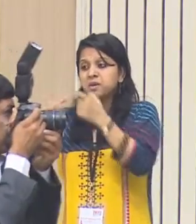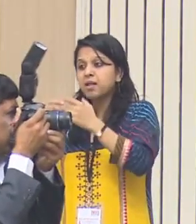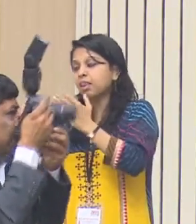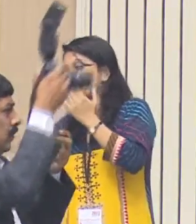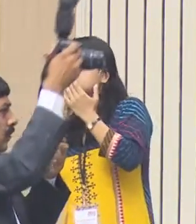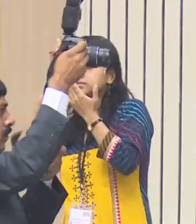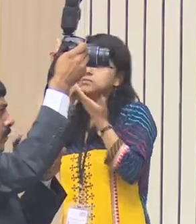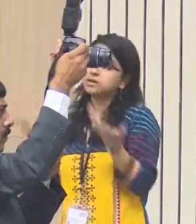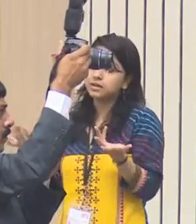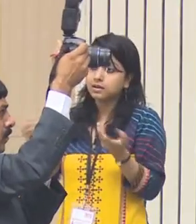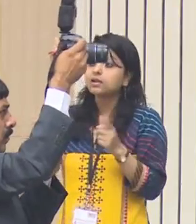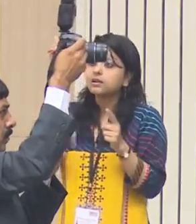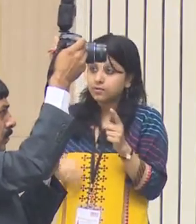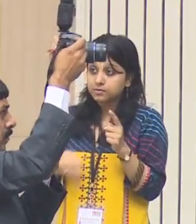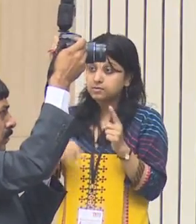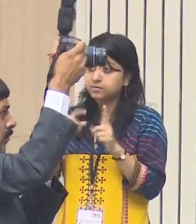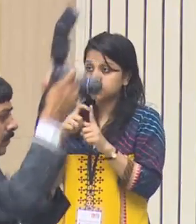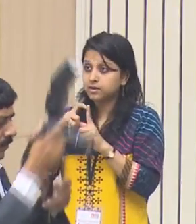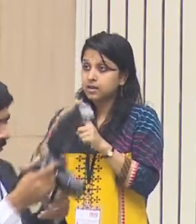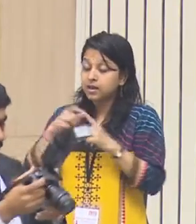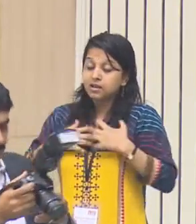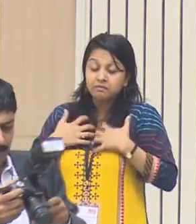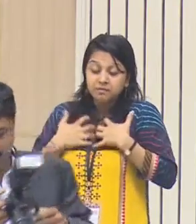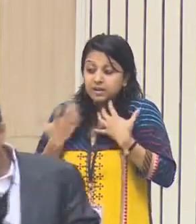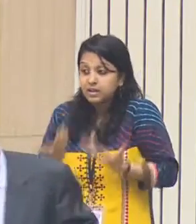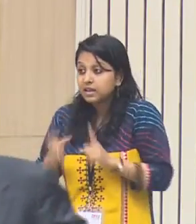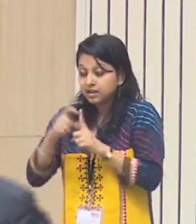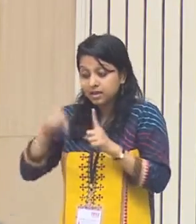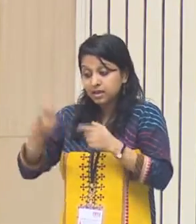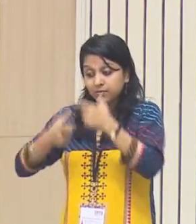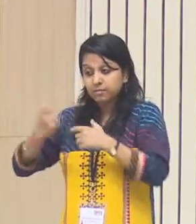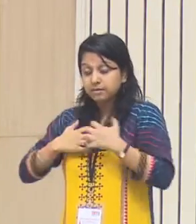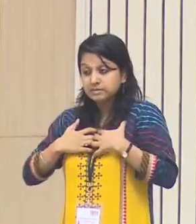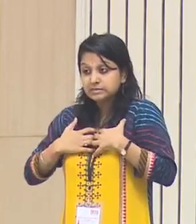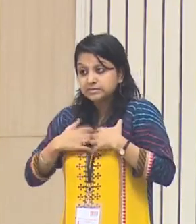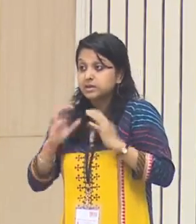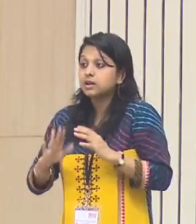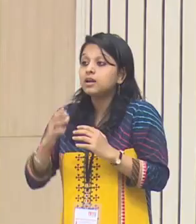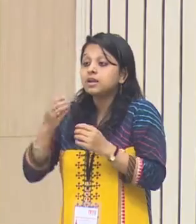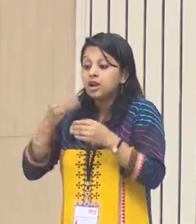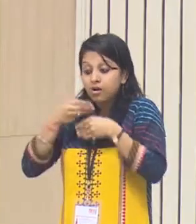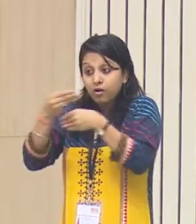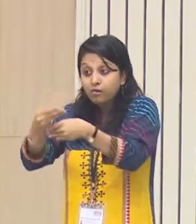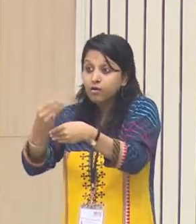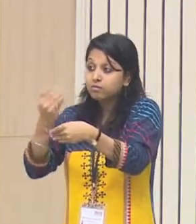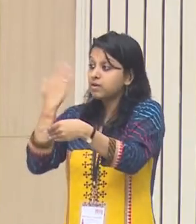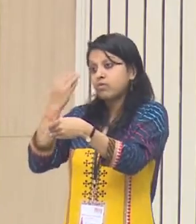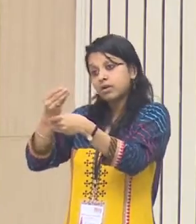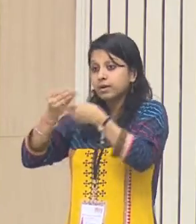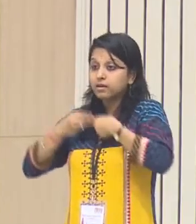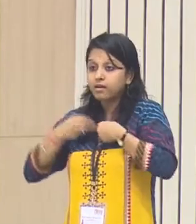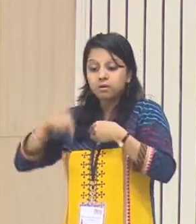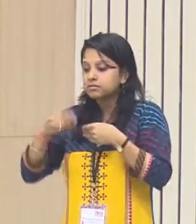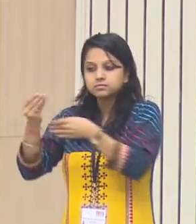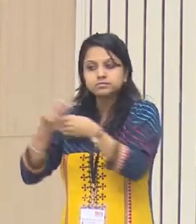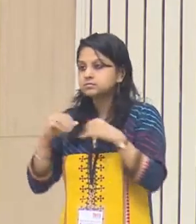हैं और ऐसे भावुक हो जाते हैं दिल्ली के लोग कि साहब, जो अवार्ड हमें मिल सकता था वो इस बार इसलिए